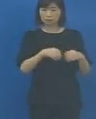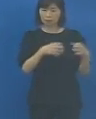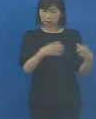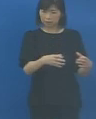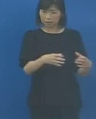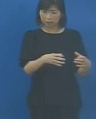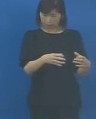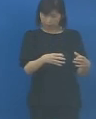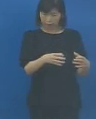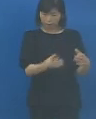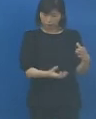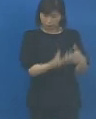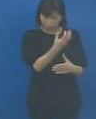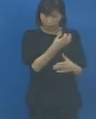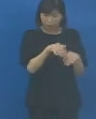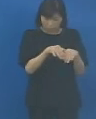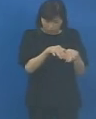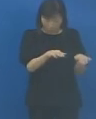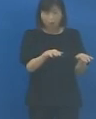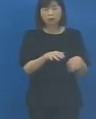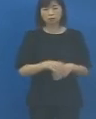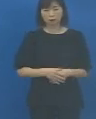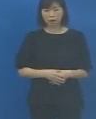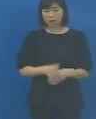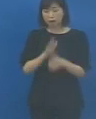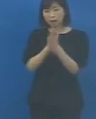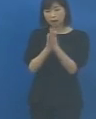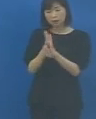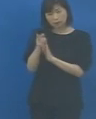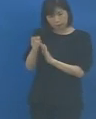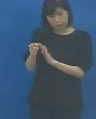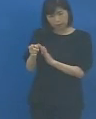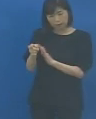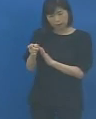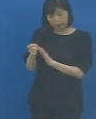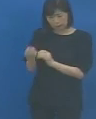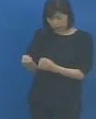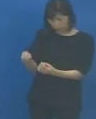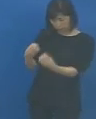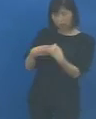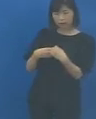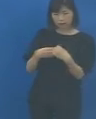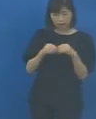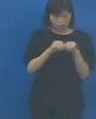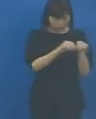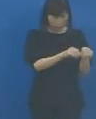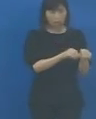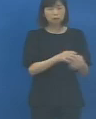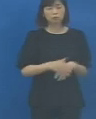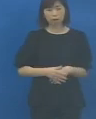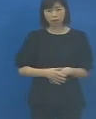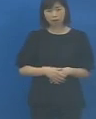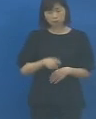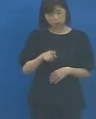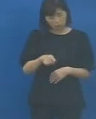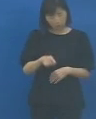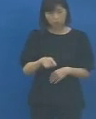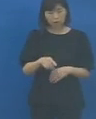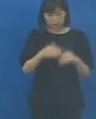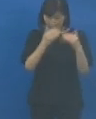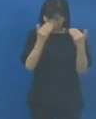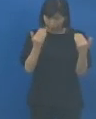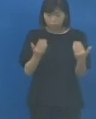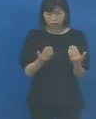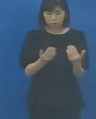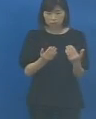がる、それから、県境をまたいで動いてくる、でこういうもの の相対なんですよね。で、決